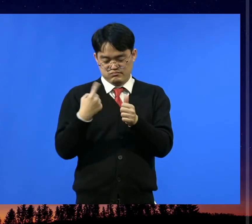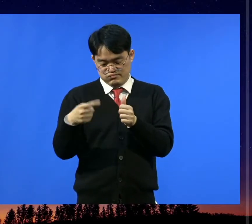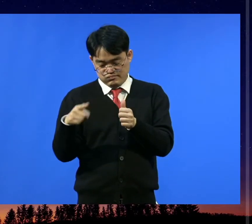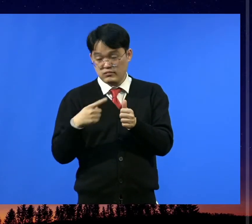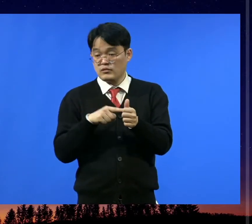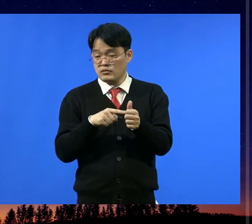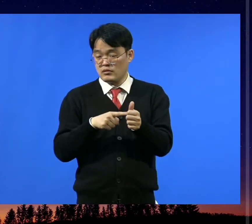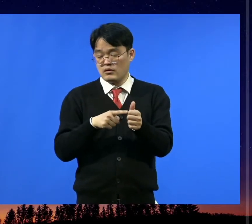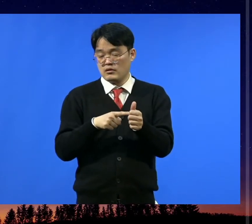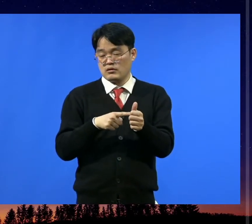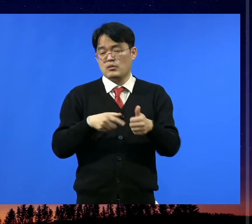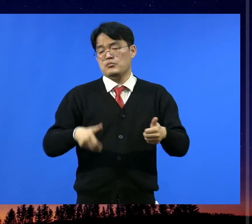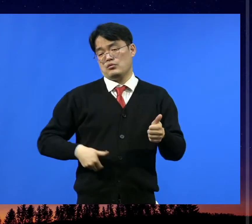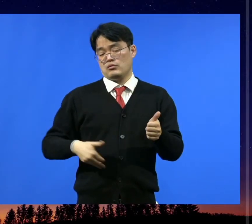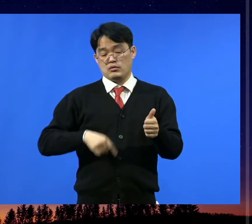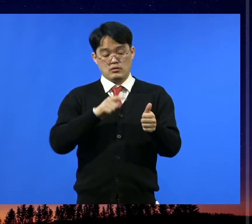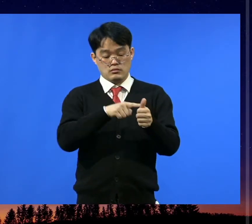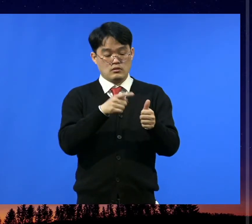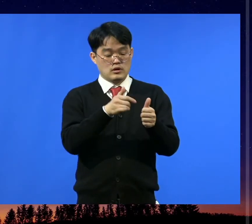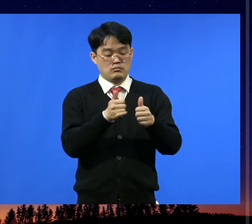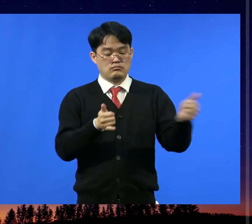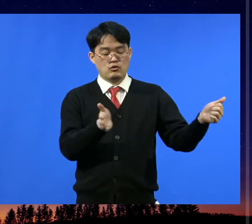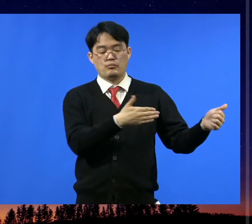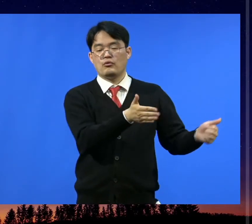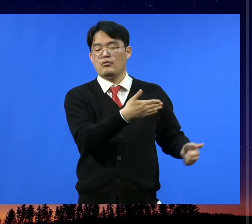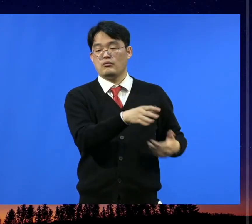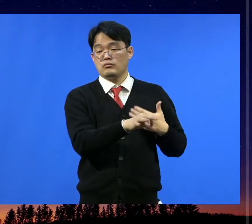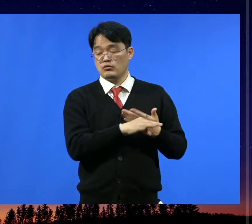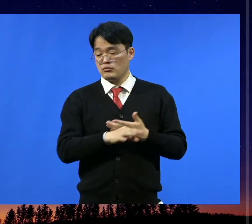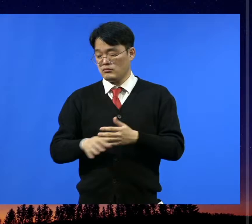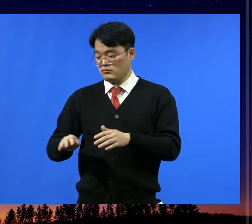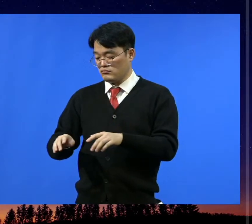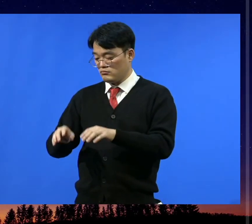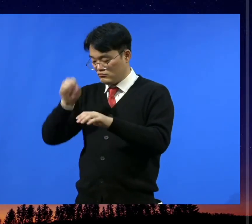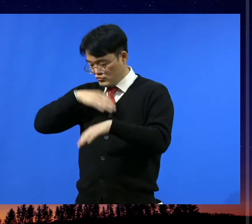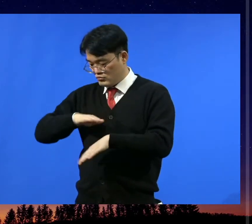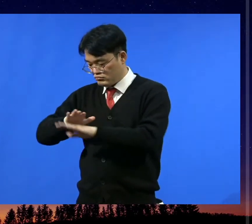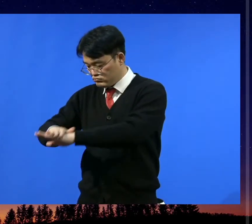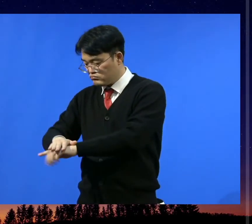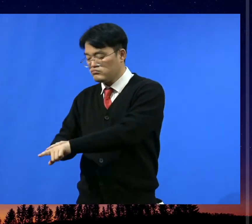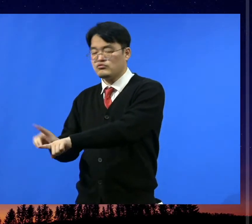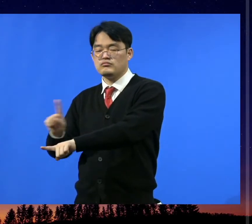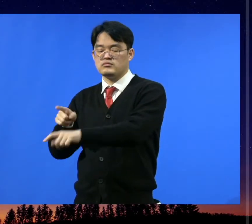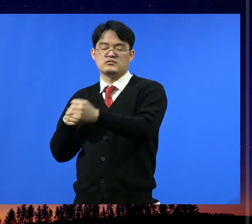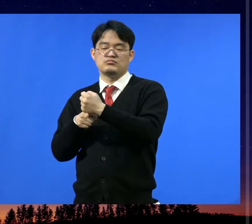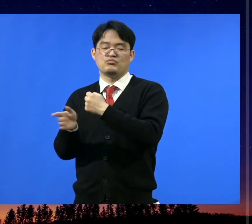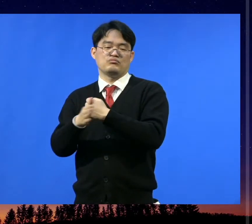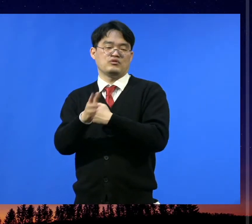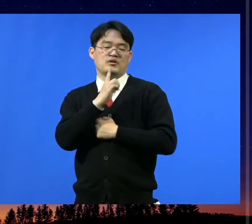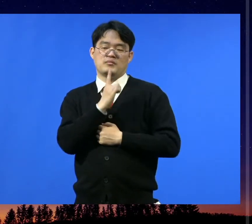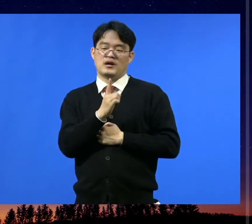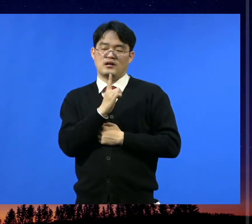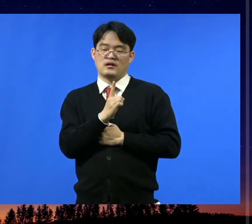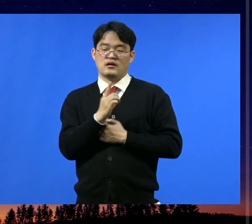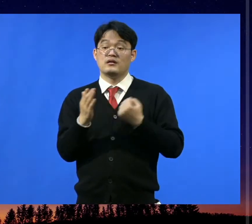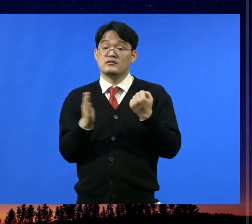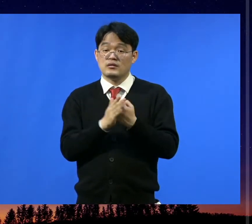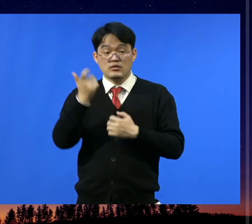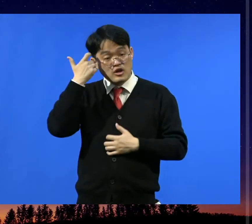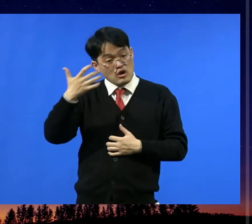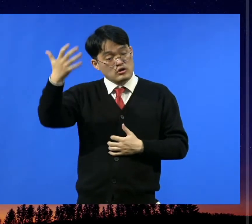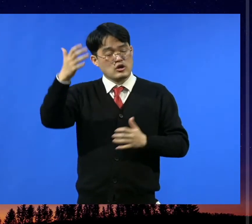누구인가, 그게 중요하다는 거죠. 그게 기도입니다. 영적 전쟁에서 기도가